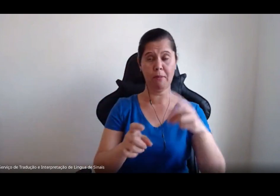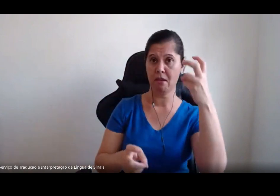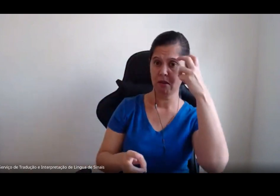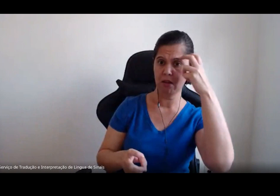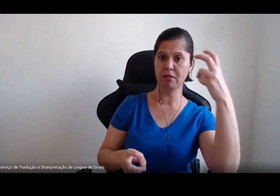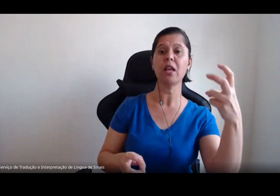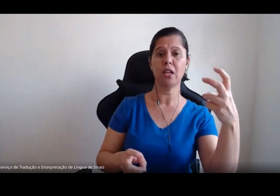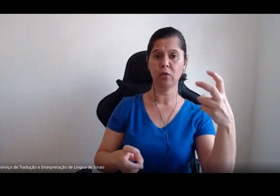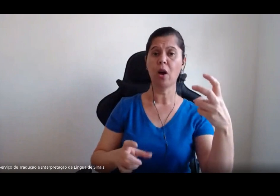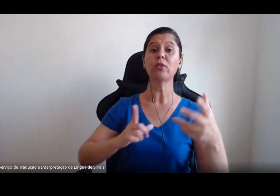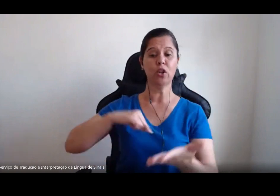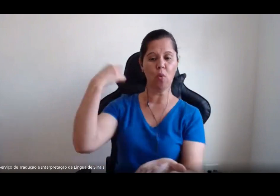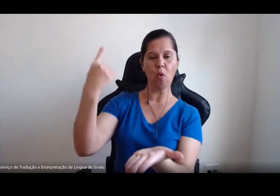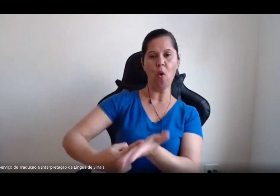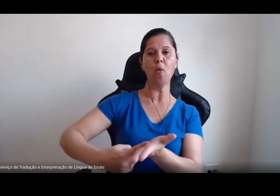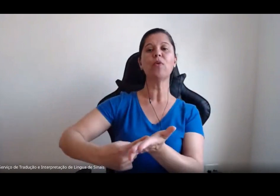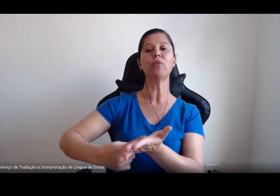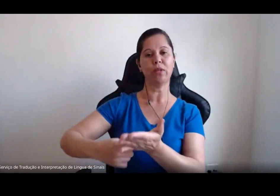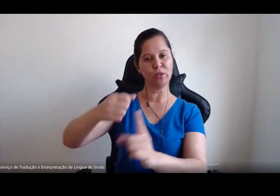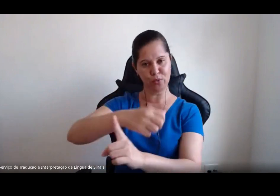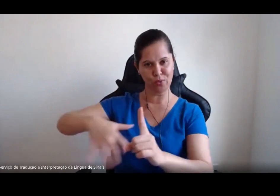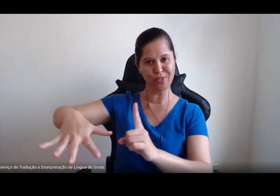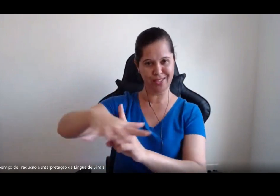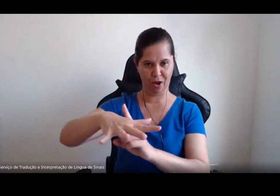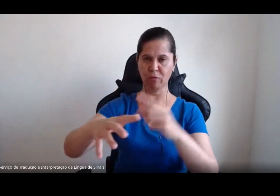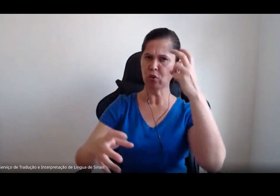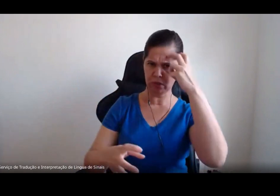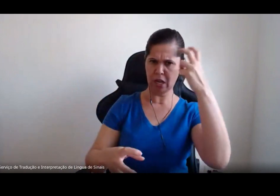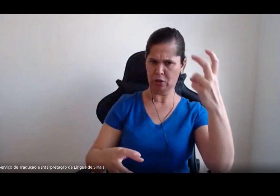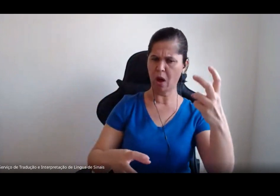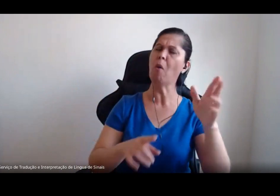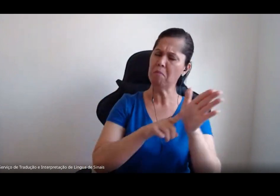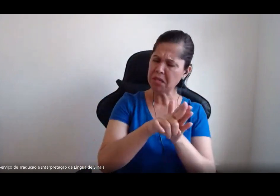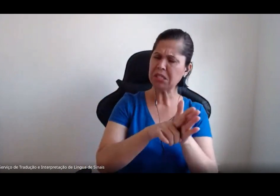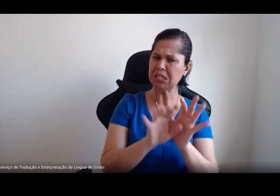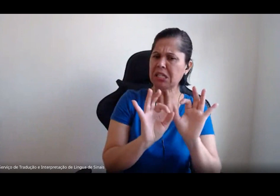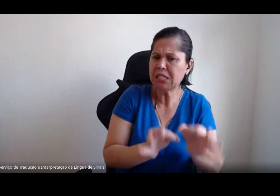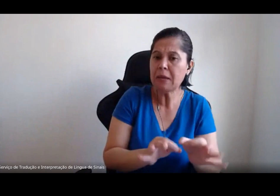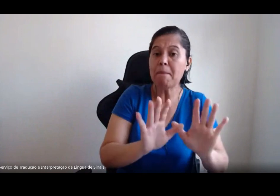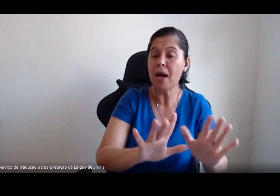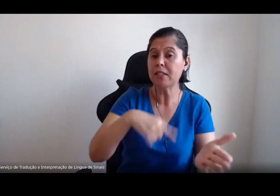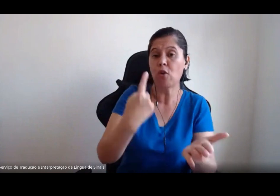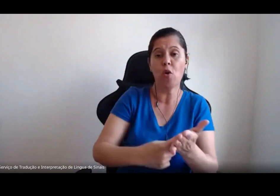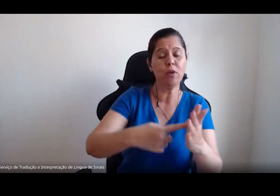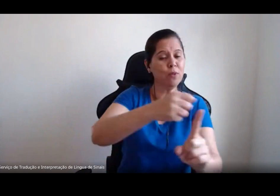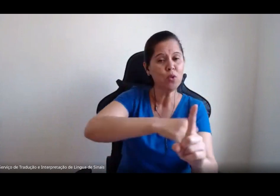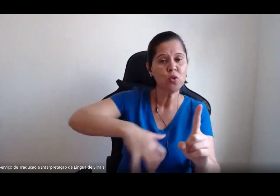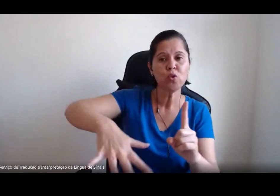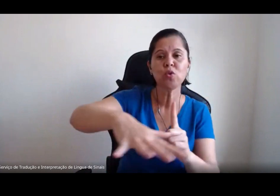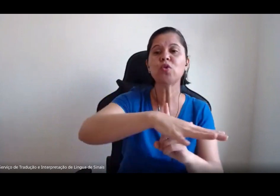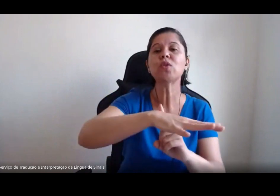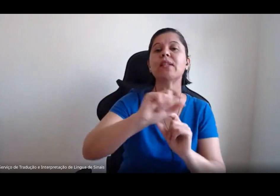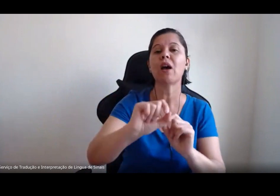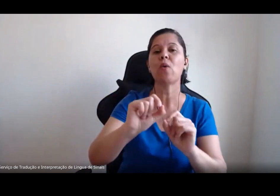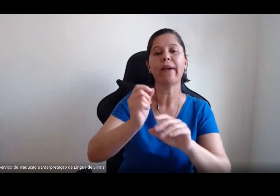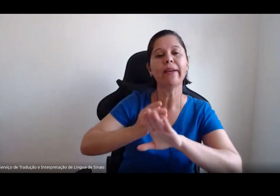no compromisso social, né? O intelectual é aquele que pesquisa, mas que tem um compromisso social